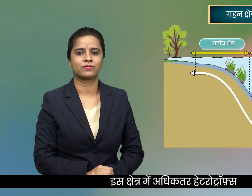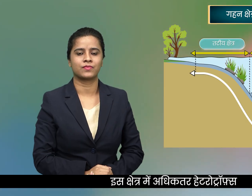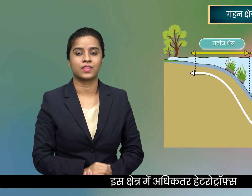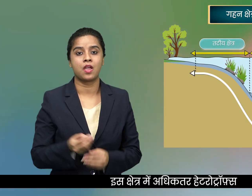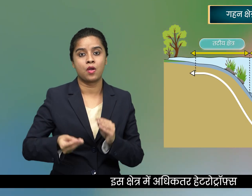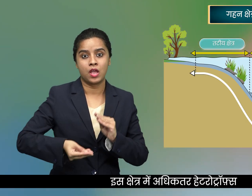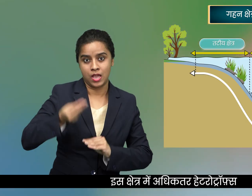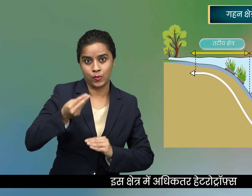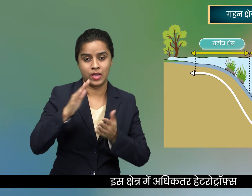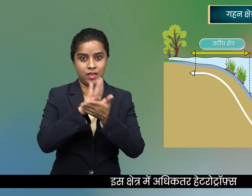इस क्षेत्र में अधिकतर